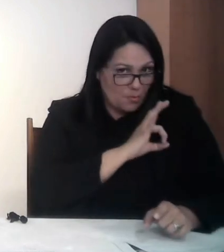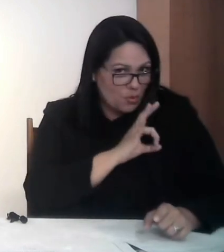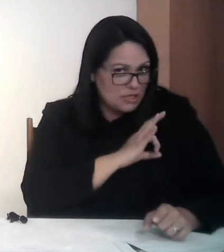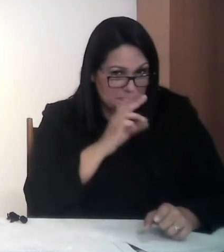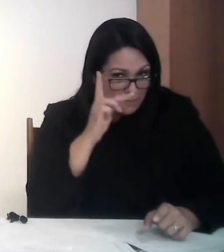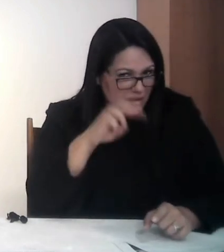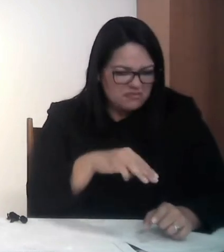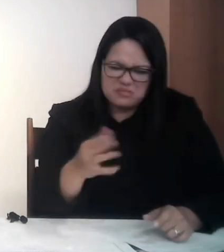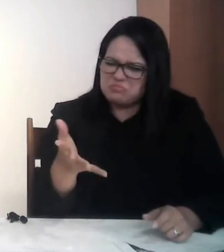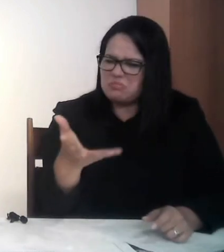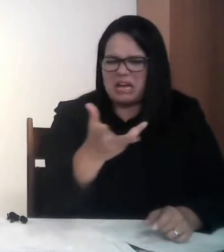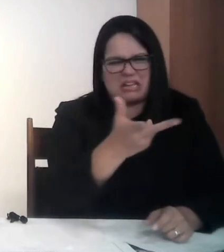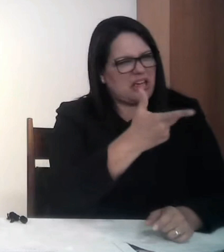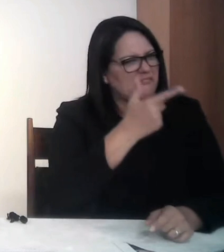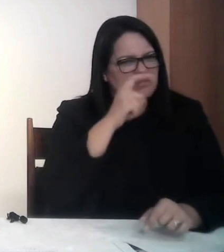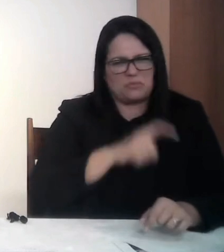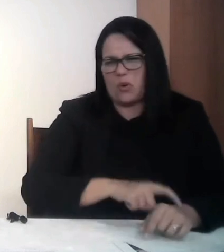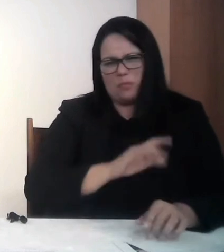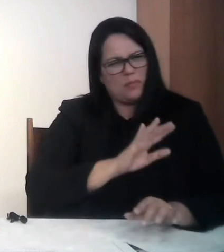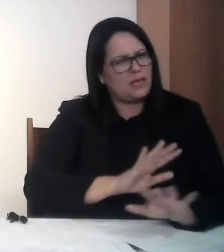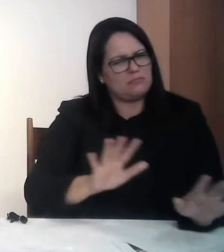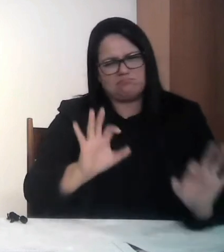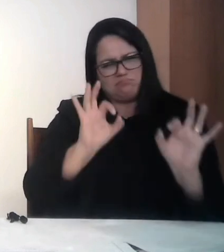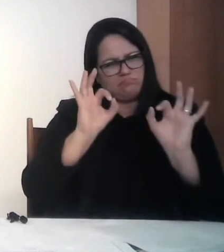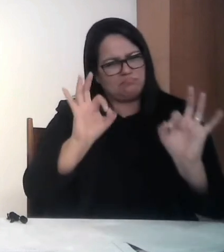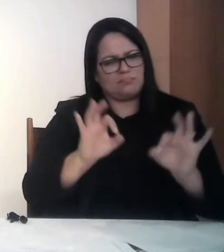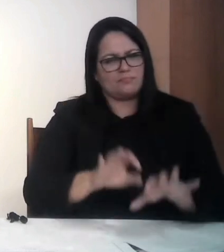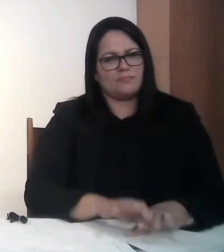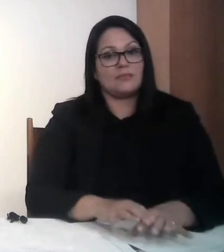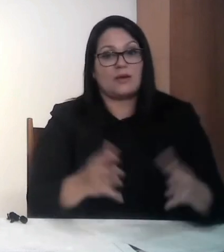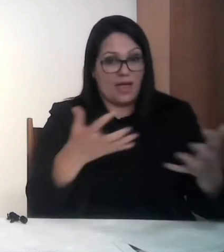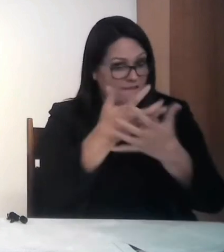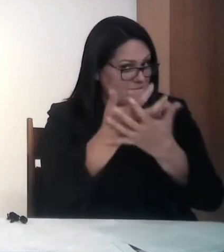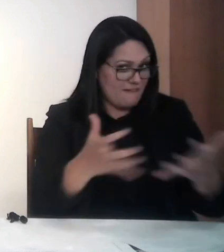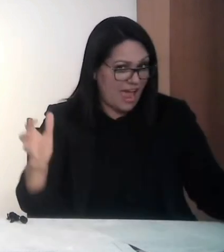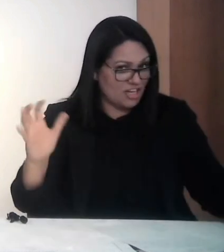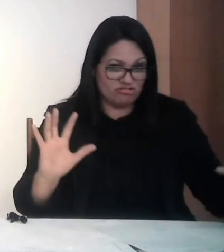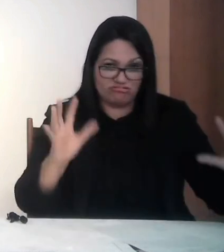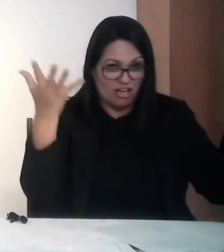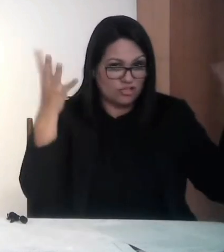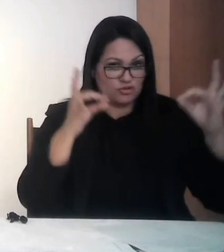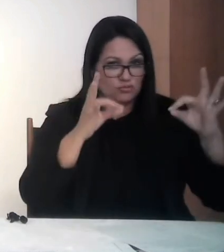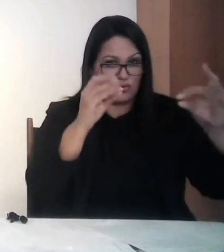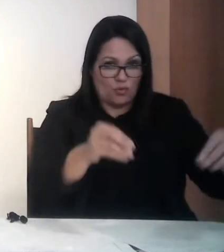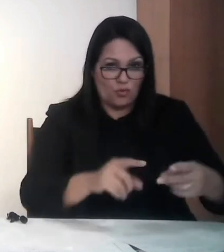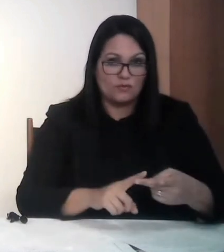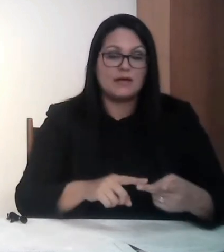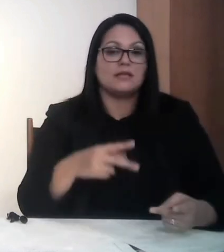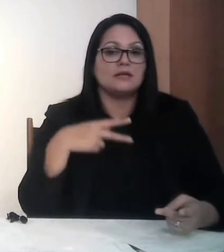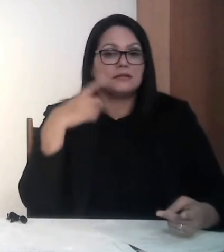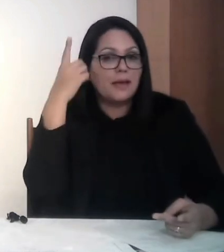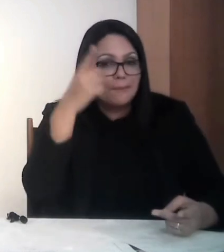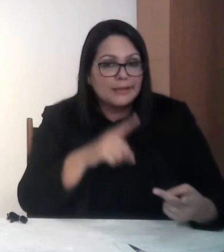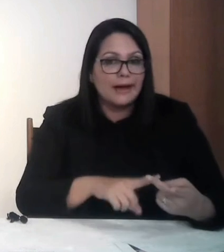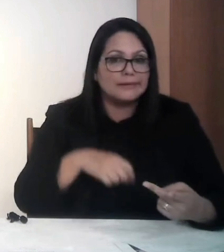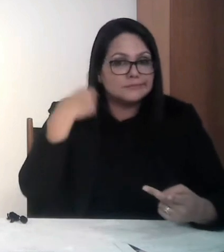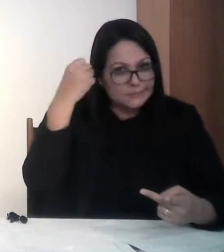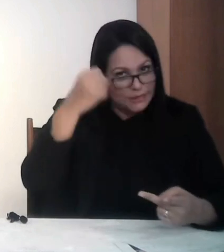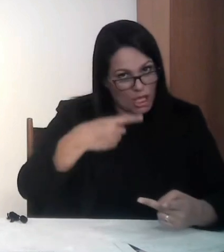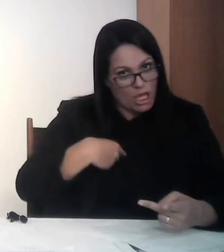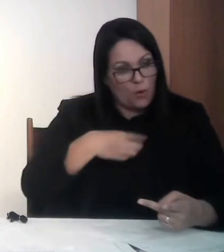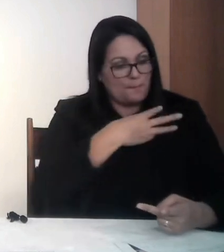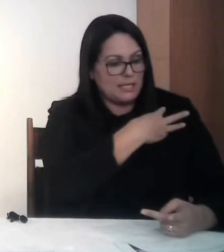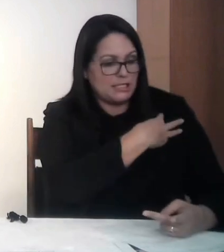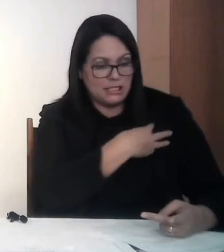fantásticos nesses momentos. Então é uma festa de todos. Vão estar parlamentares, ministros, da minha parte estou